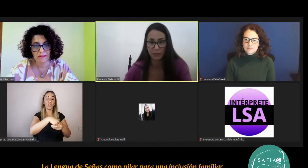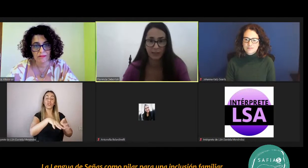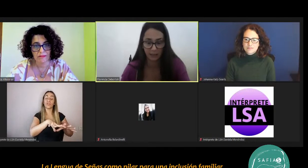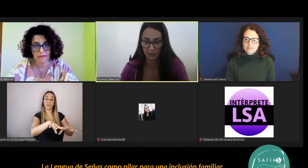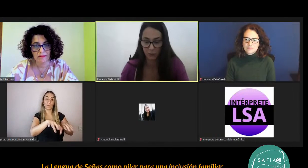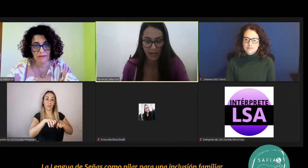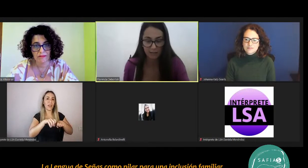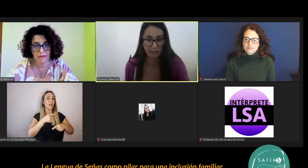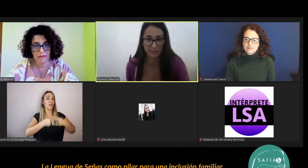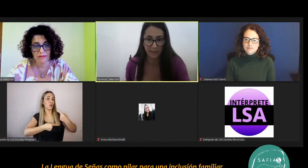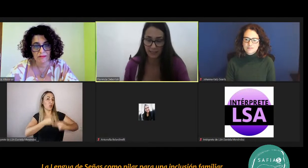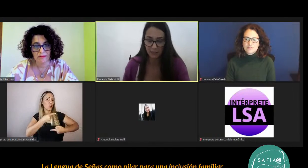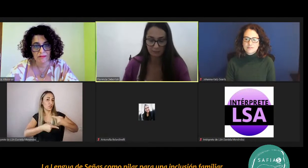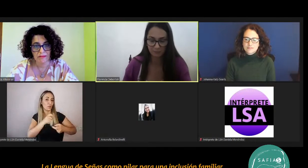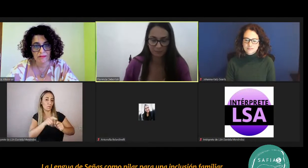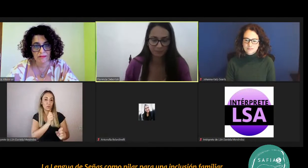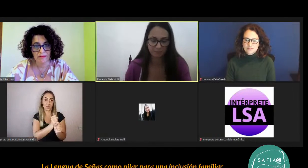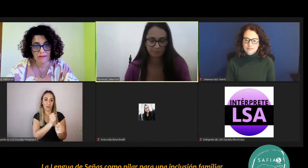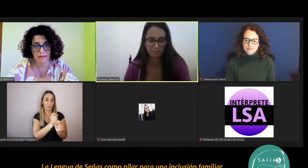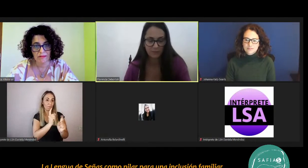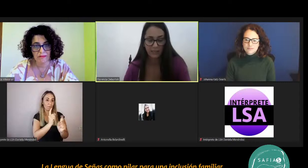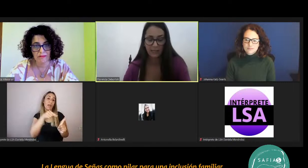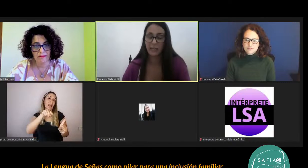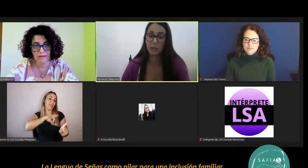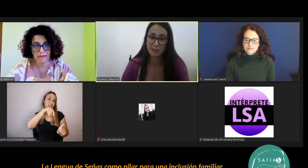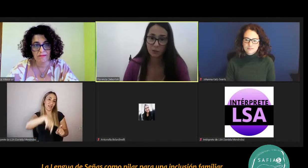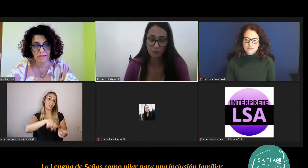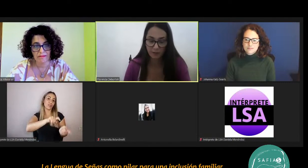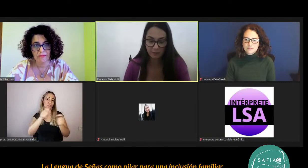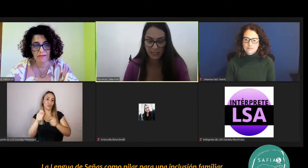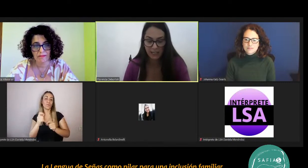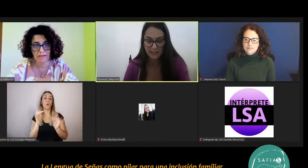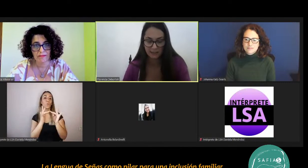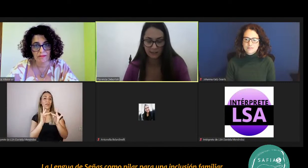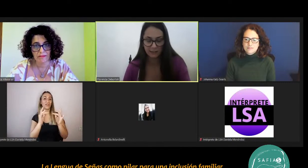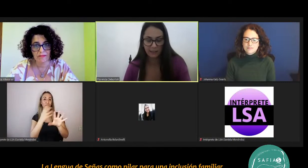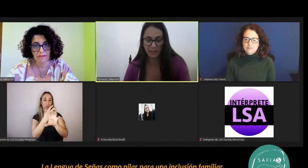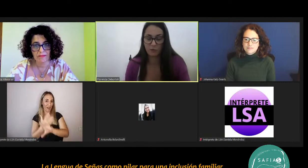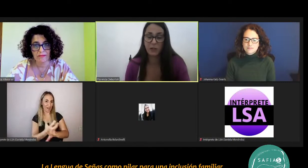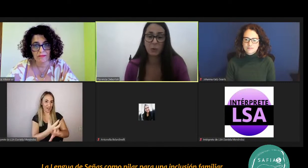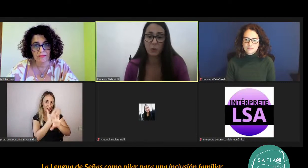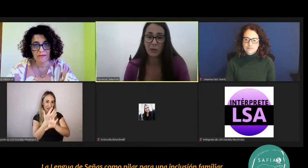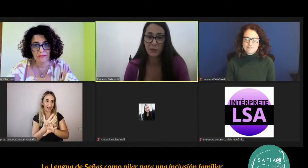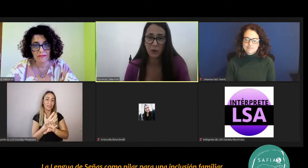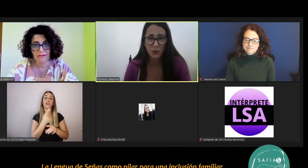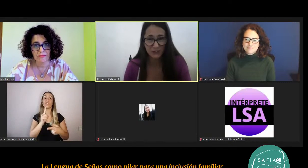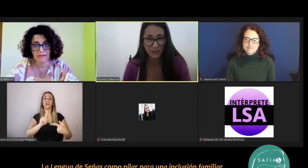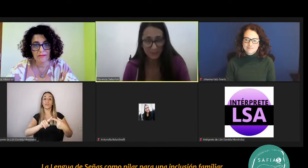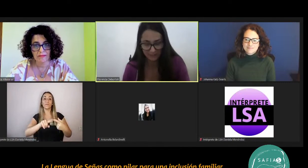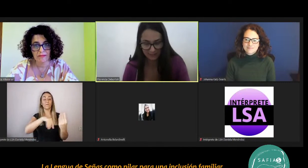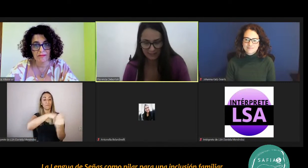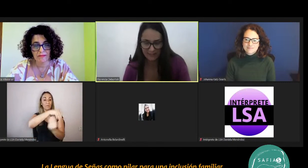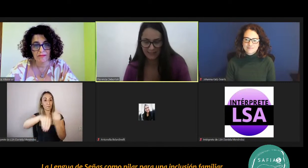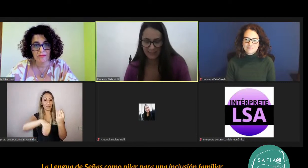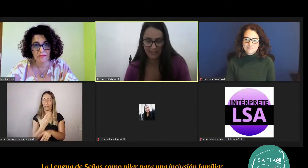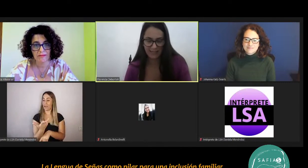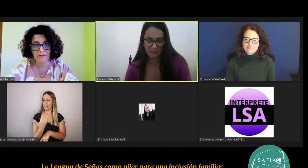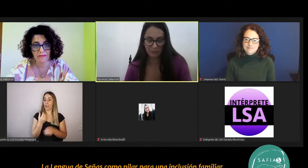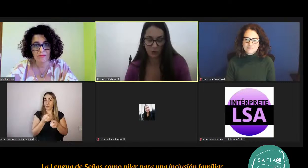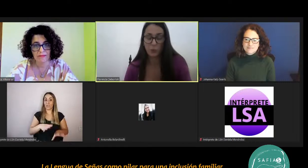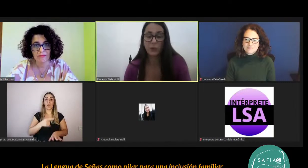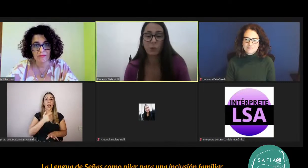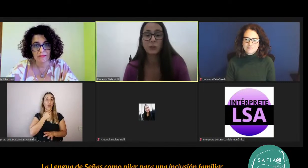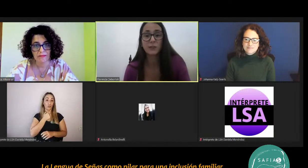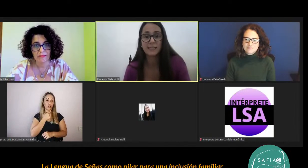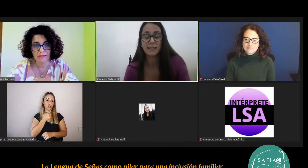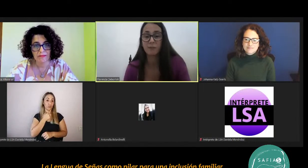labor de manera virtual este año; el espacio con familias, que fue inaugurado en agosto,